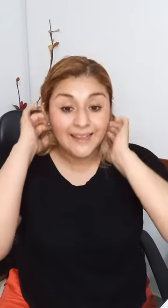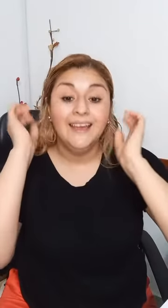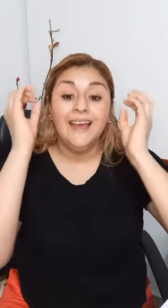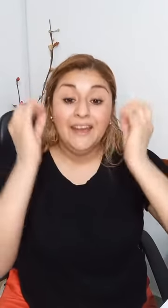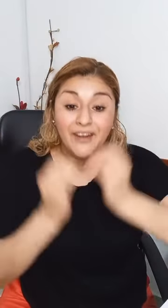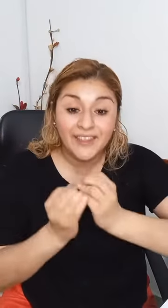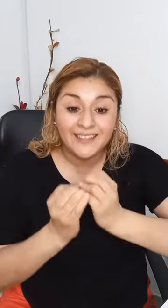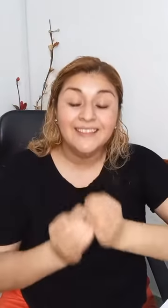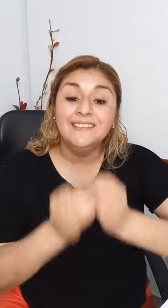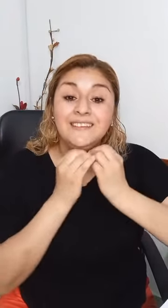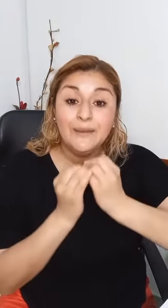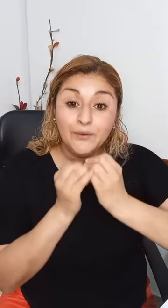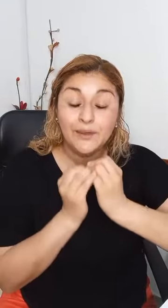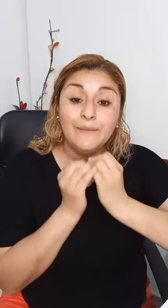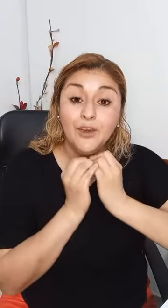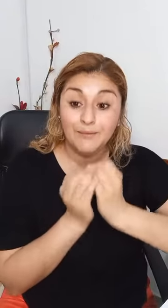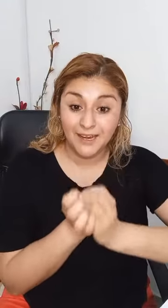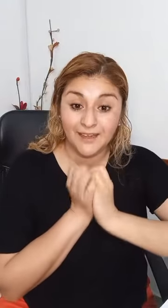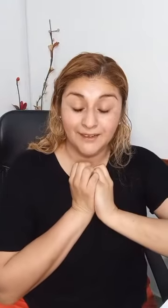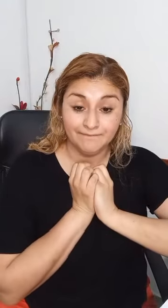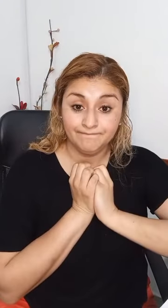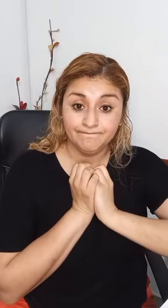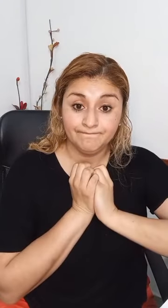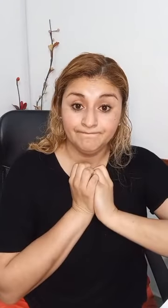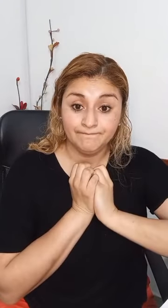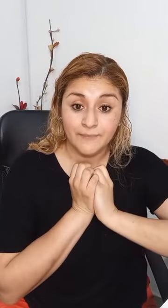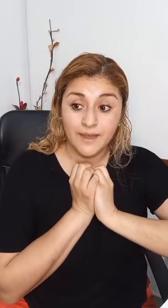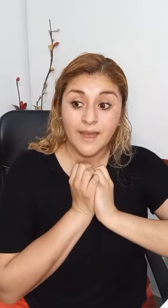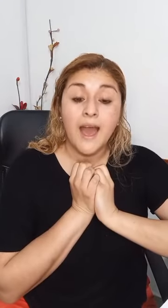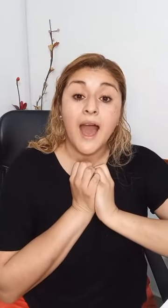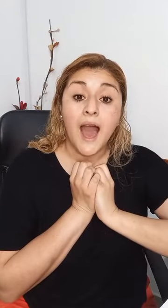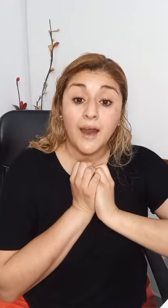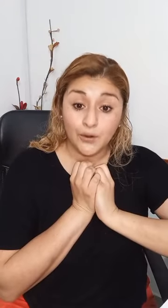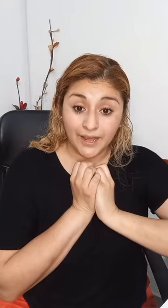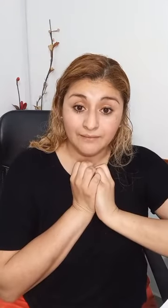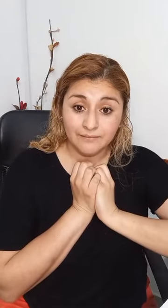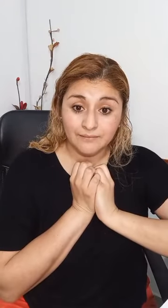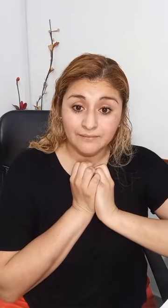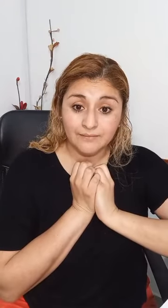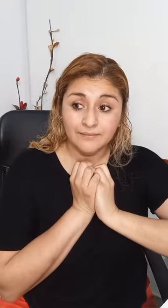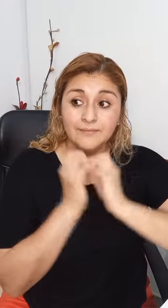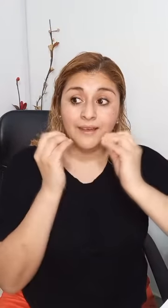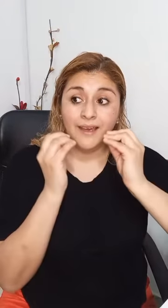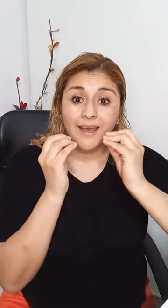Excelente, es verdad, necesitamos un cambio de mirada. Ahora,